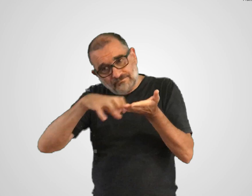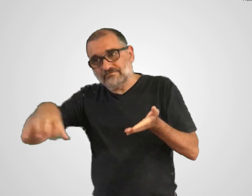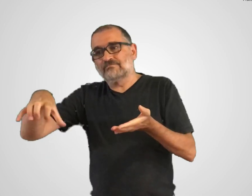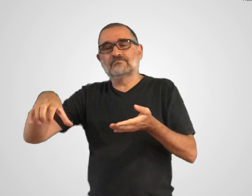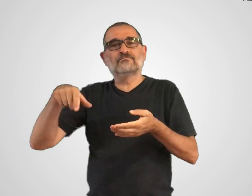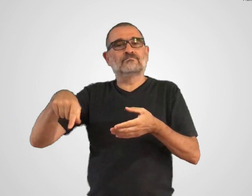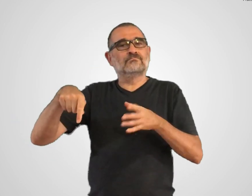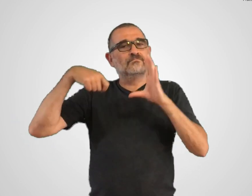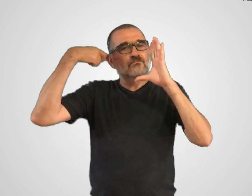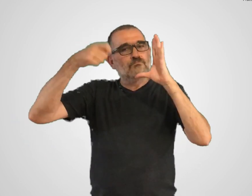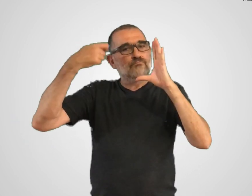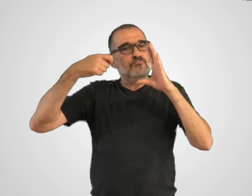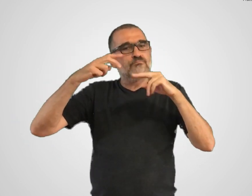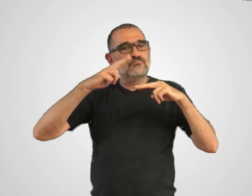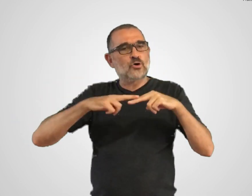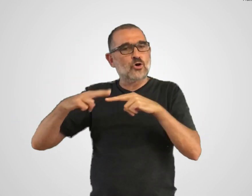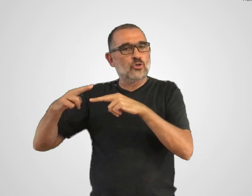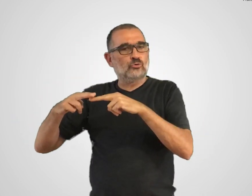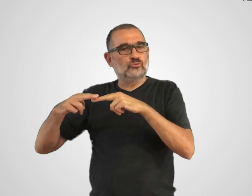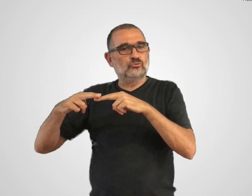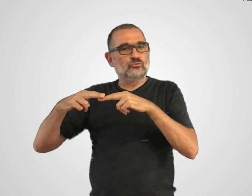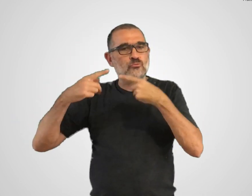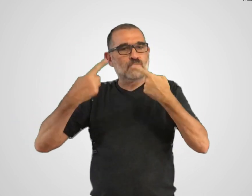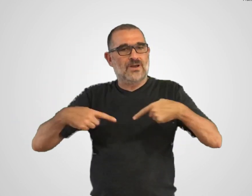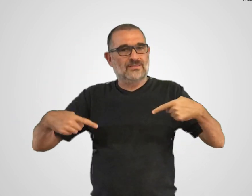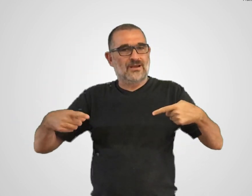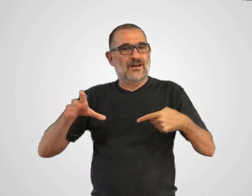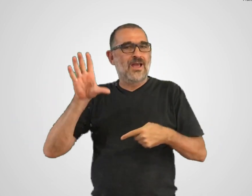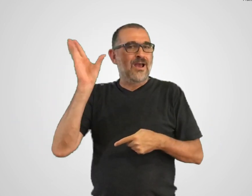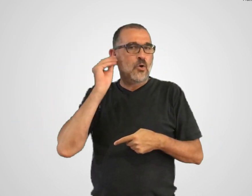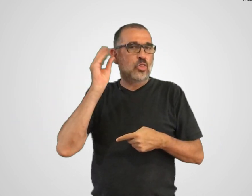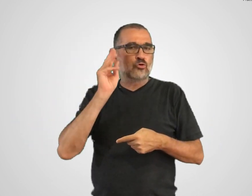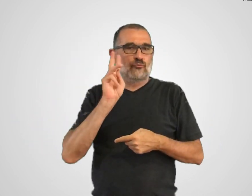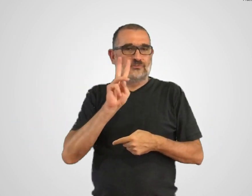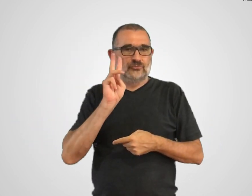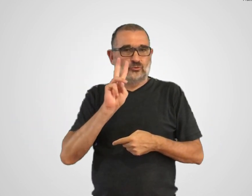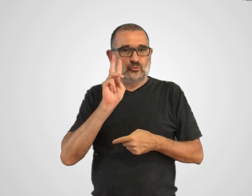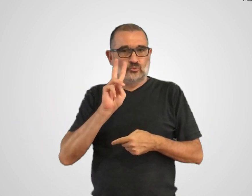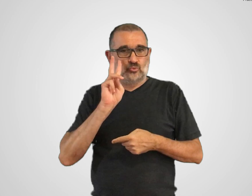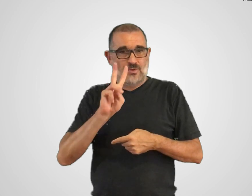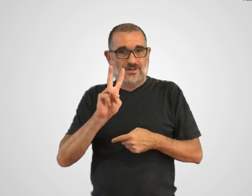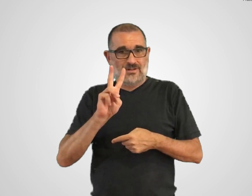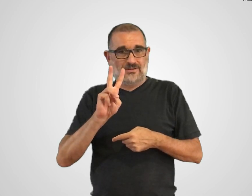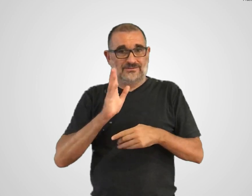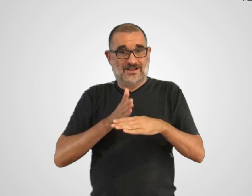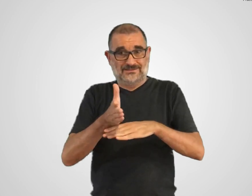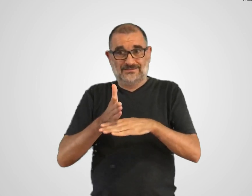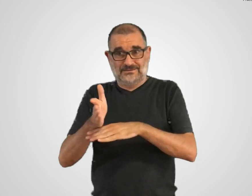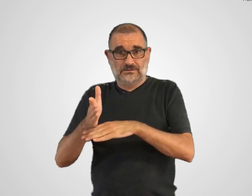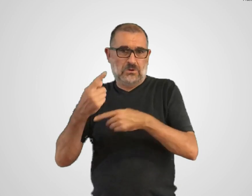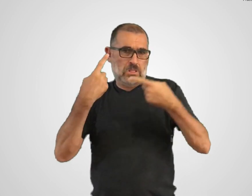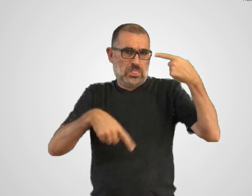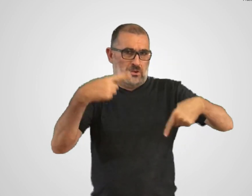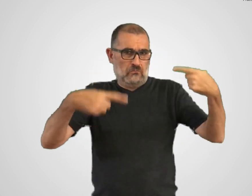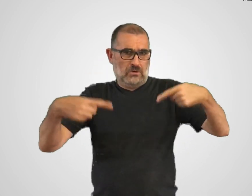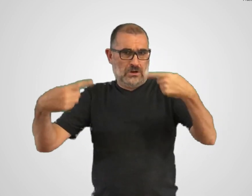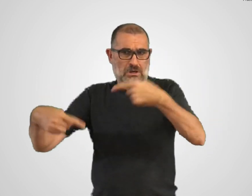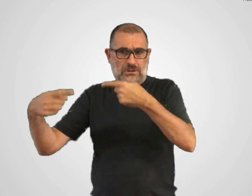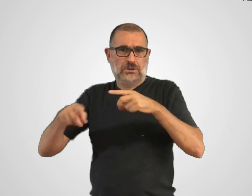y la producción de materiales audiovisuales accesibles sobre diferentes